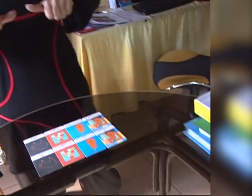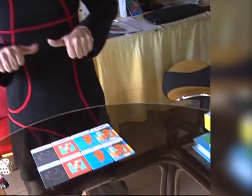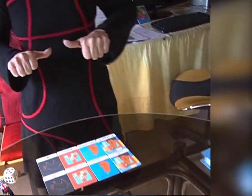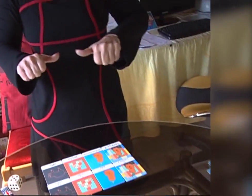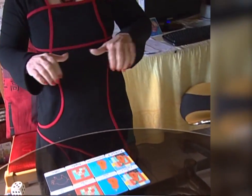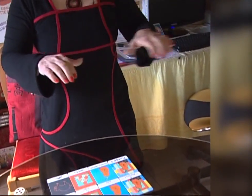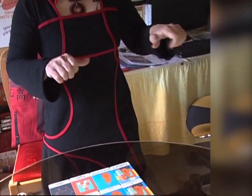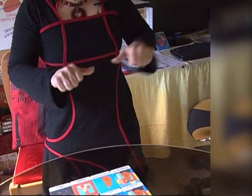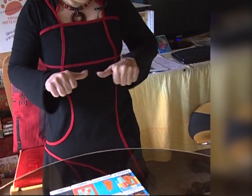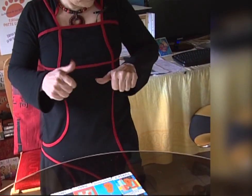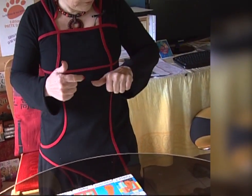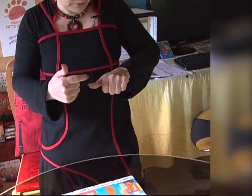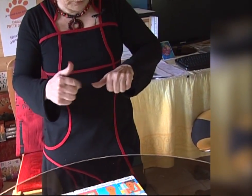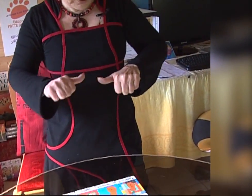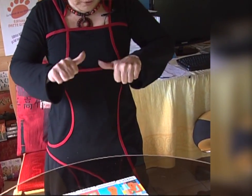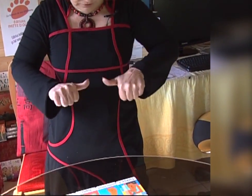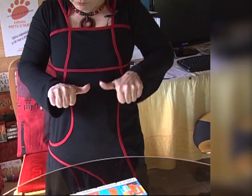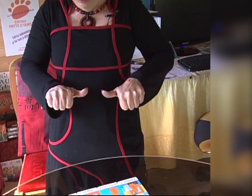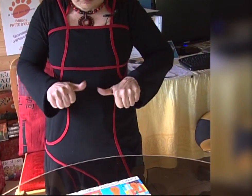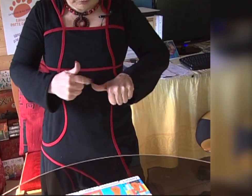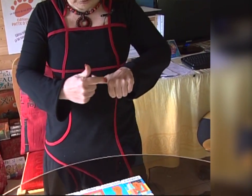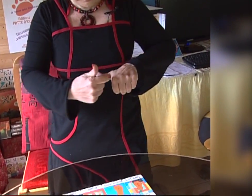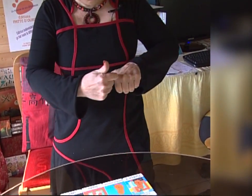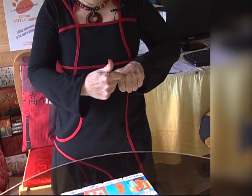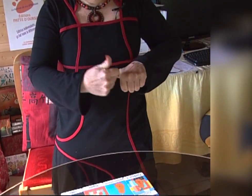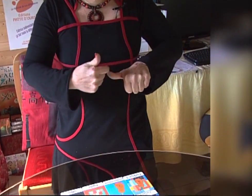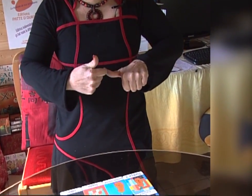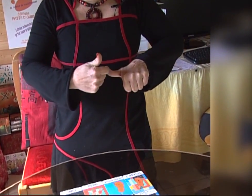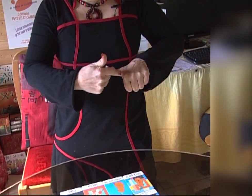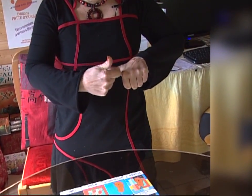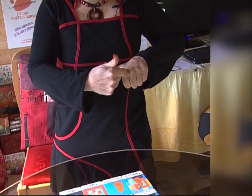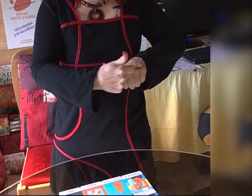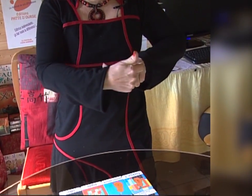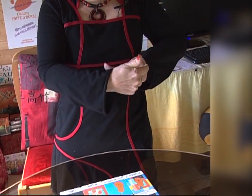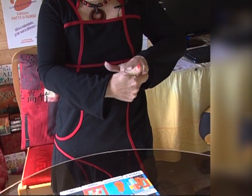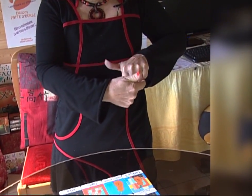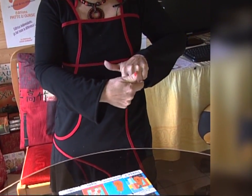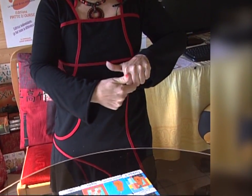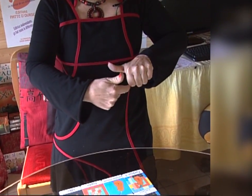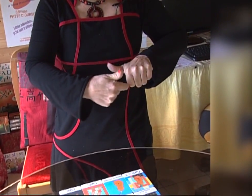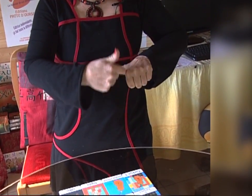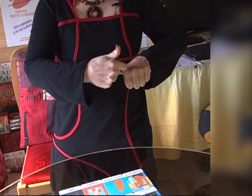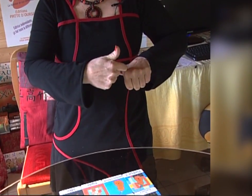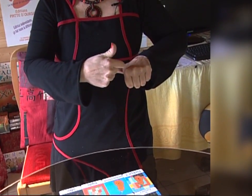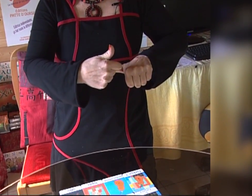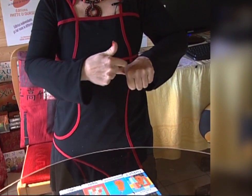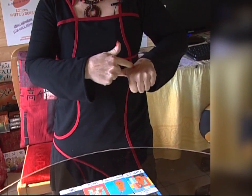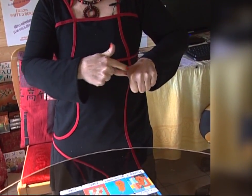italien là. Et je fais un jeu comme ça qui mélange les langues, et puis grâce à la langue des signes, ça fait un pont, la langue des signes, et ben ils apprennent